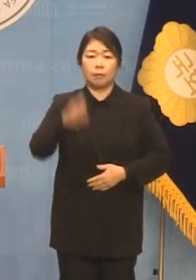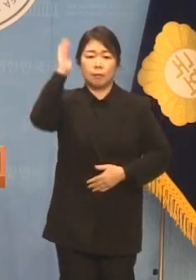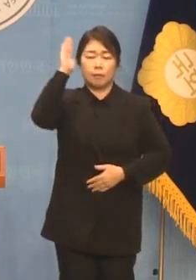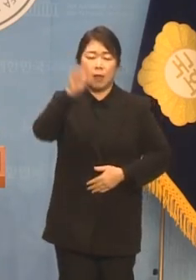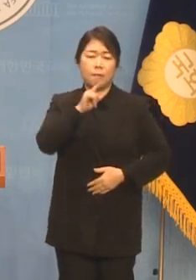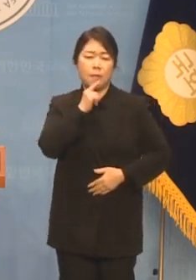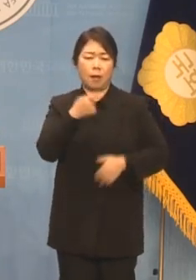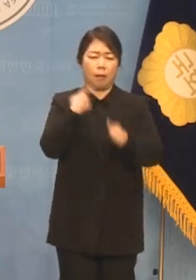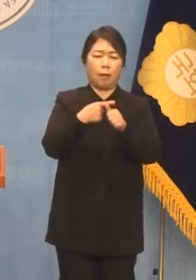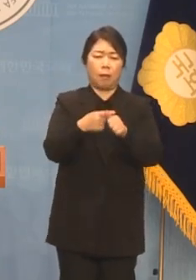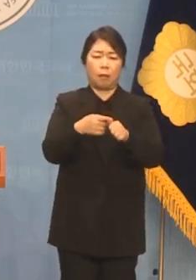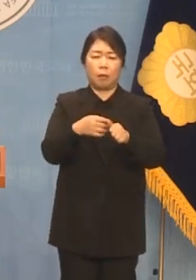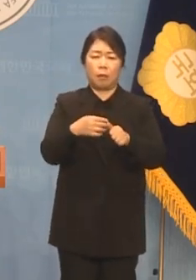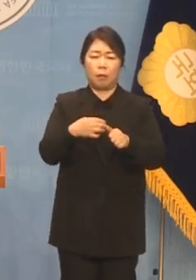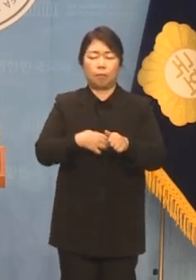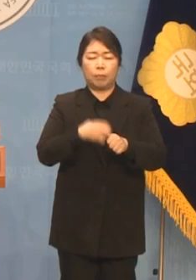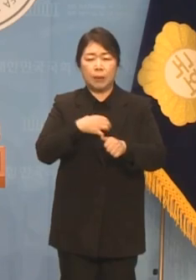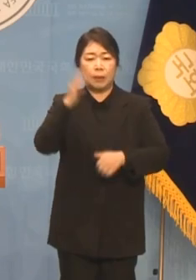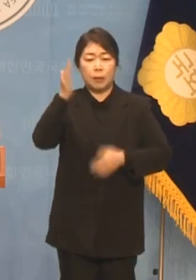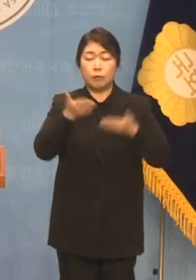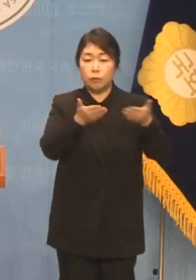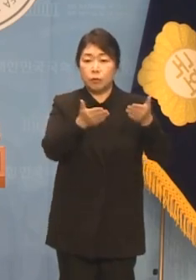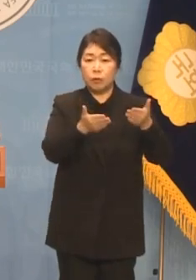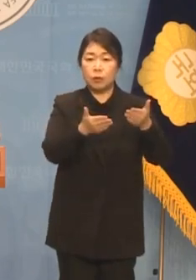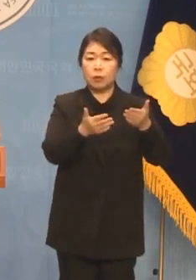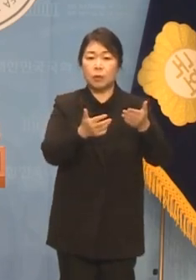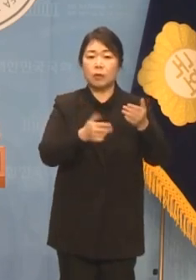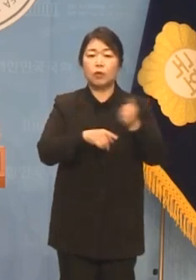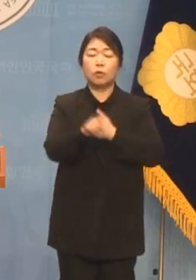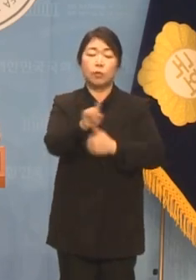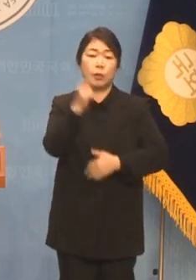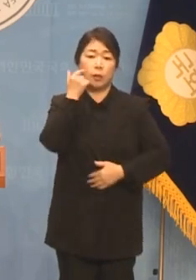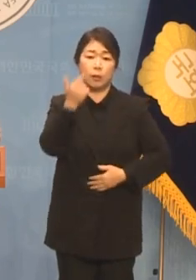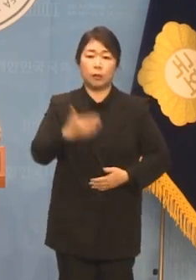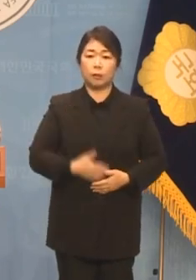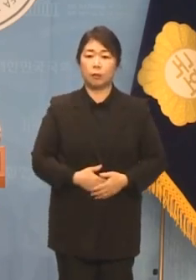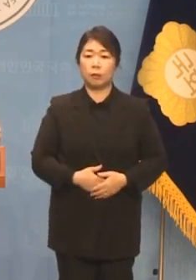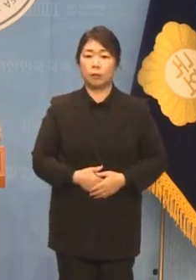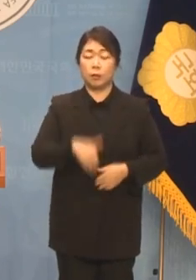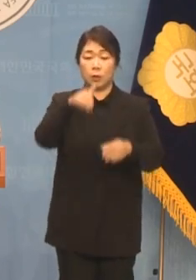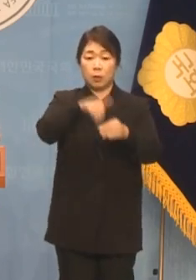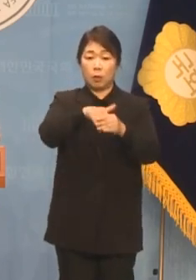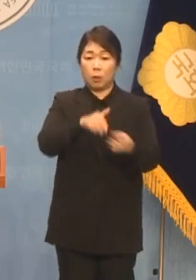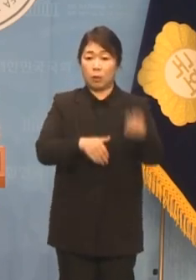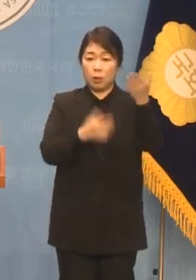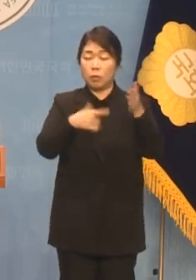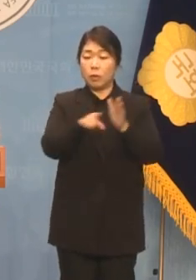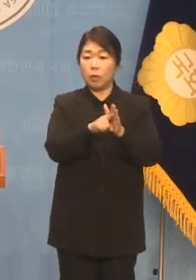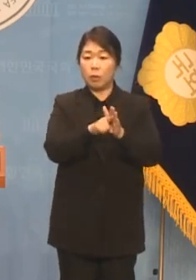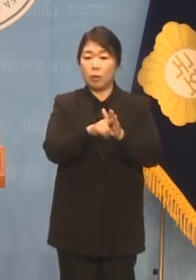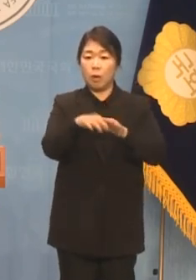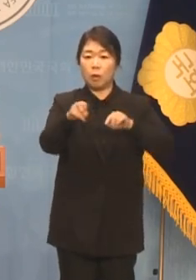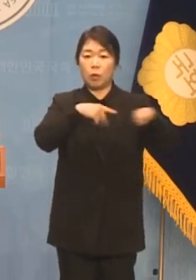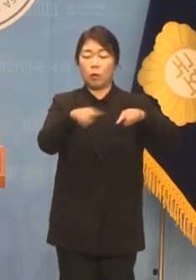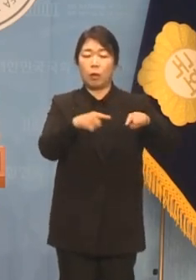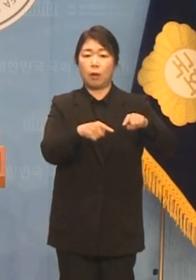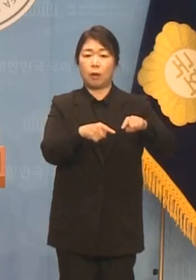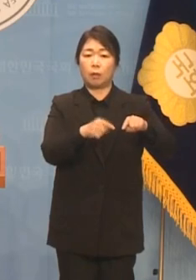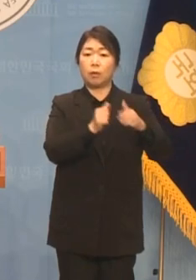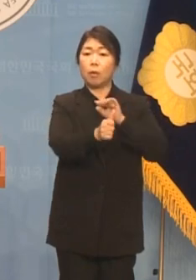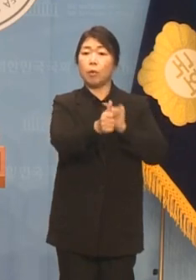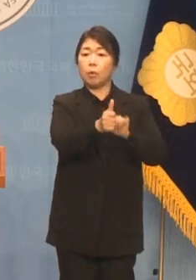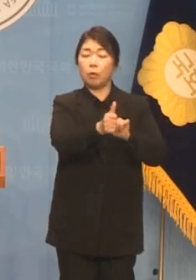이유가 무엇입니까 선거에 이기기 위해서 직권 여당 대표로서의 품미 아저 내 버리기로